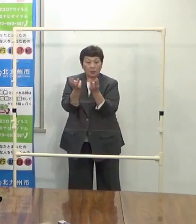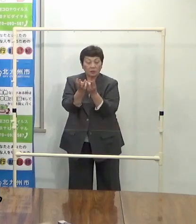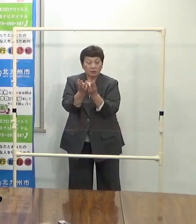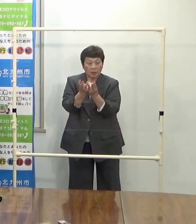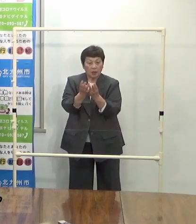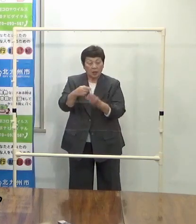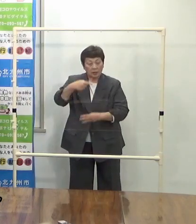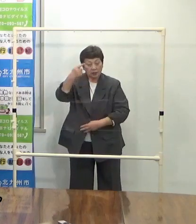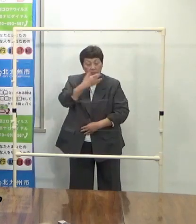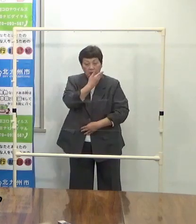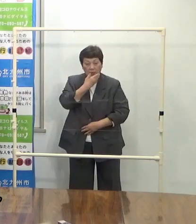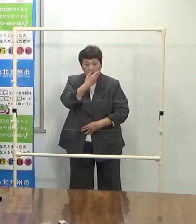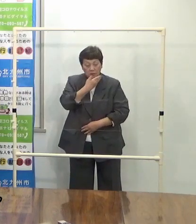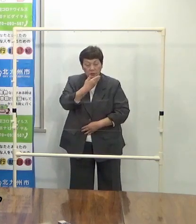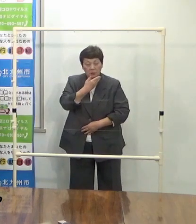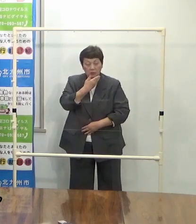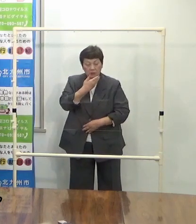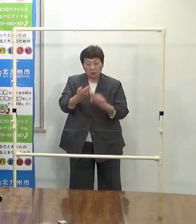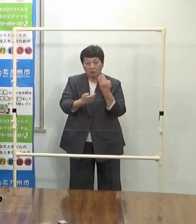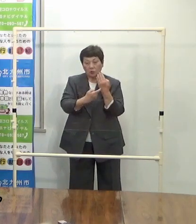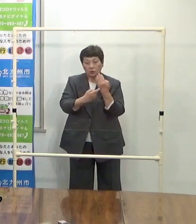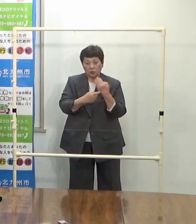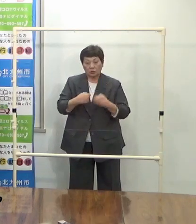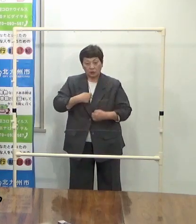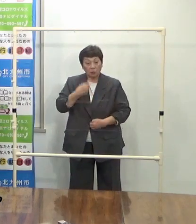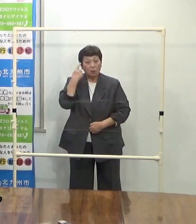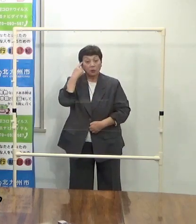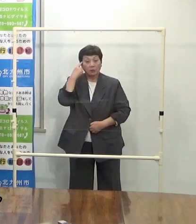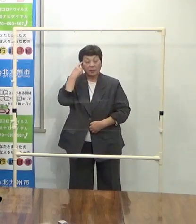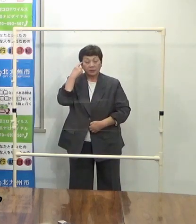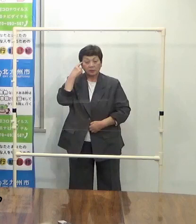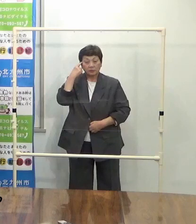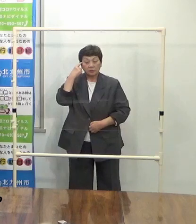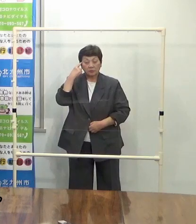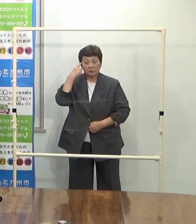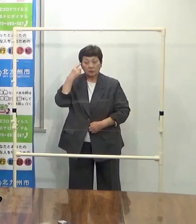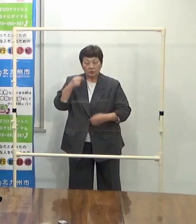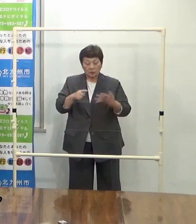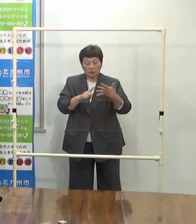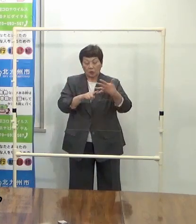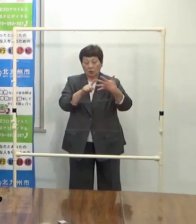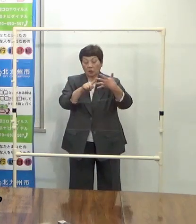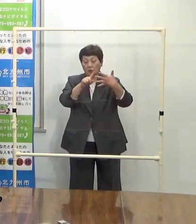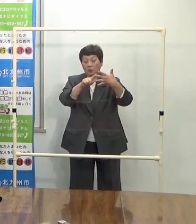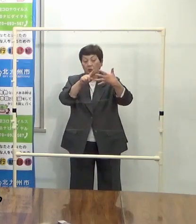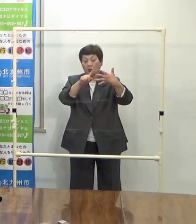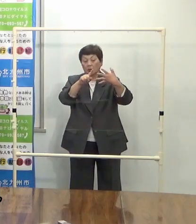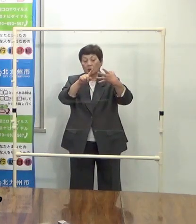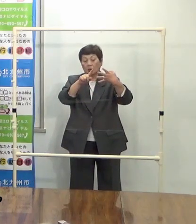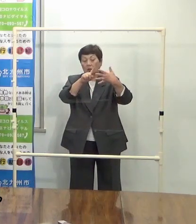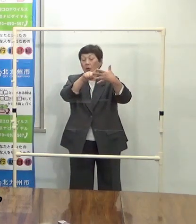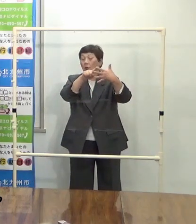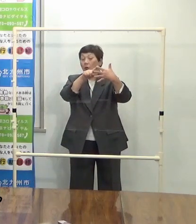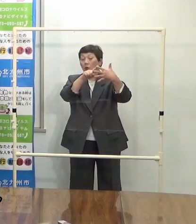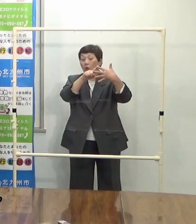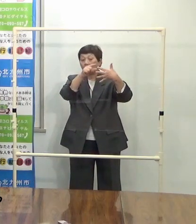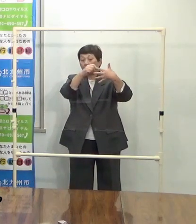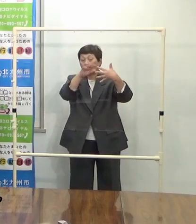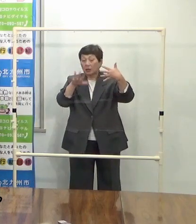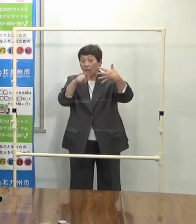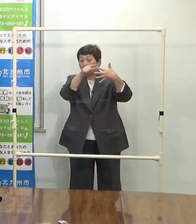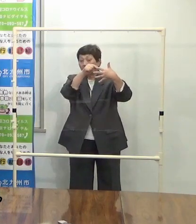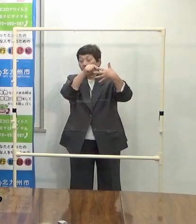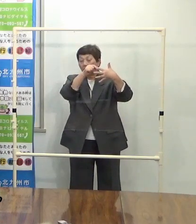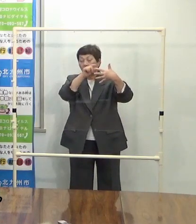なポイントだと自分は思っております。それからするとですね、このステージ4の状況は何としてでも改善をしないとです